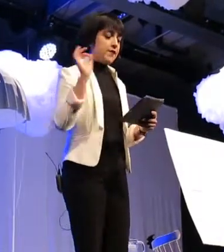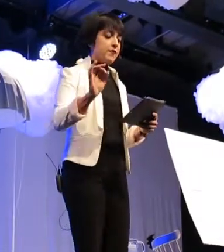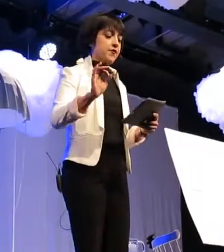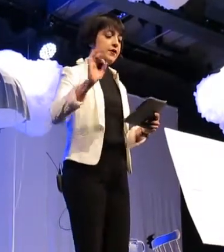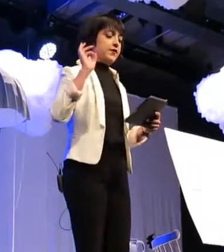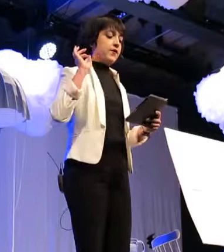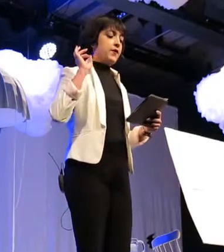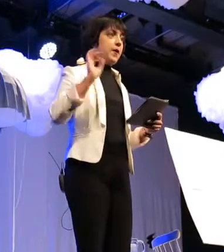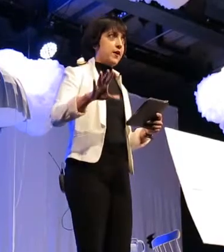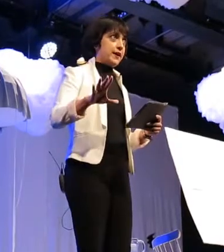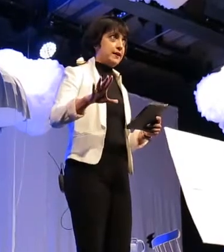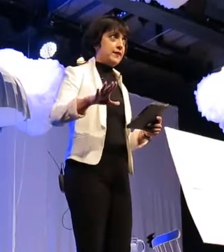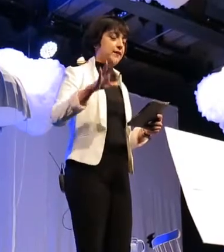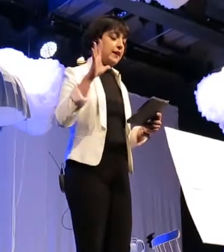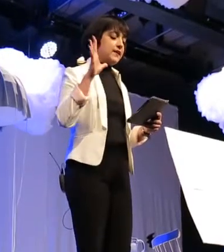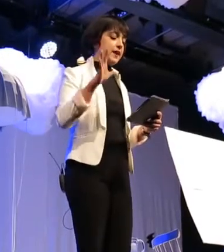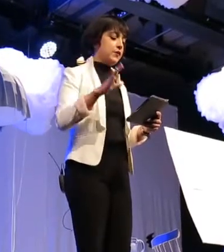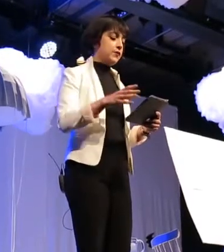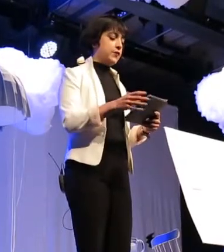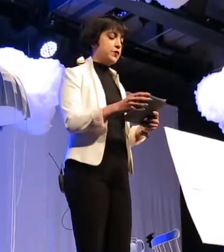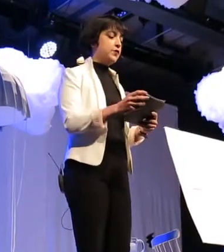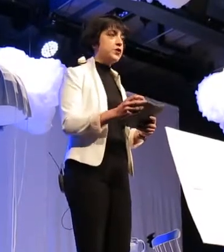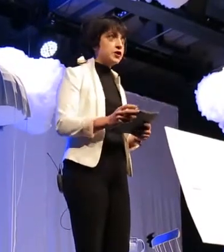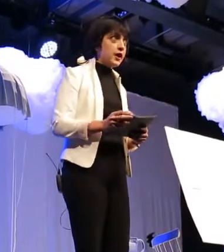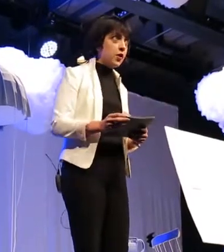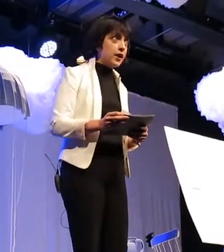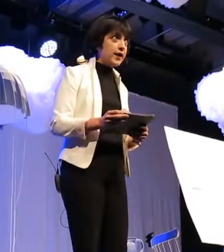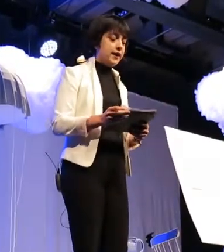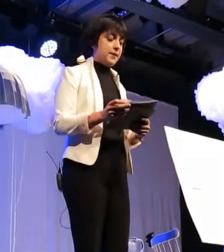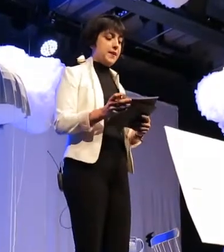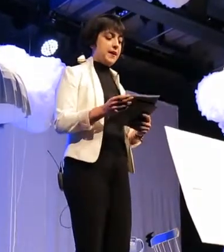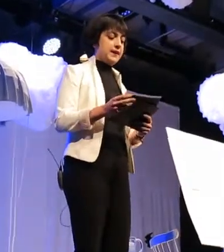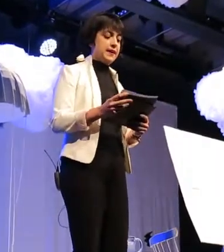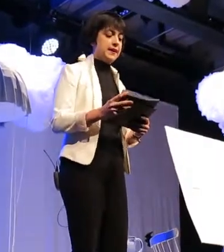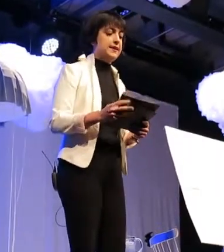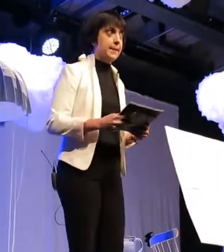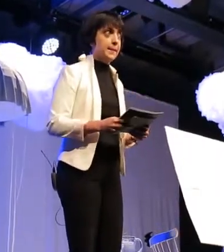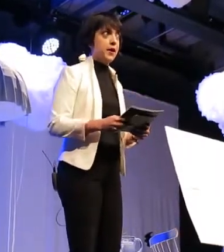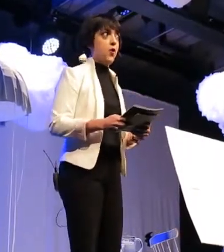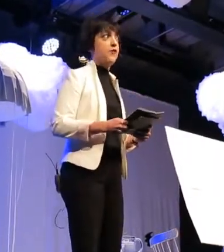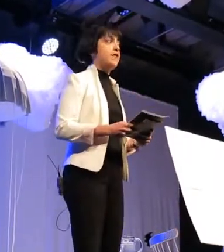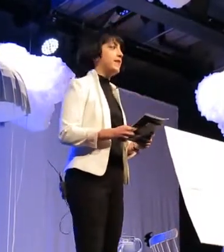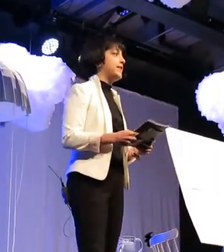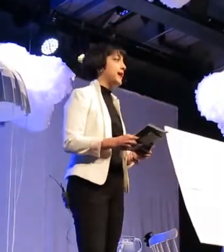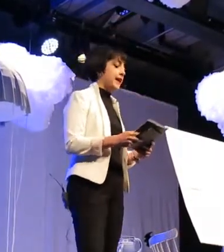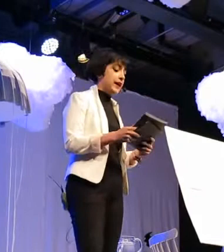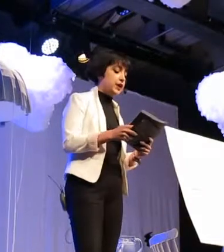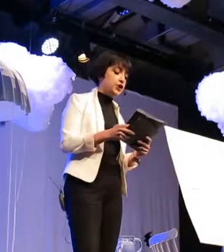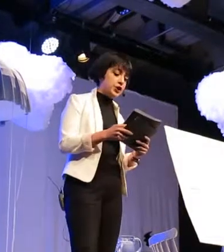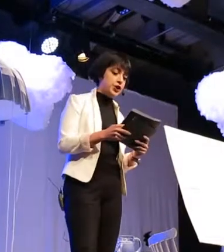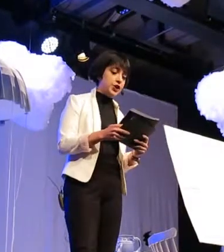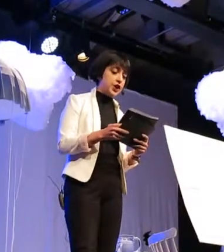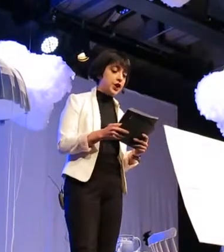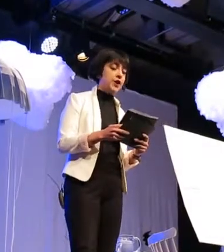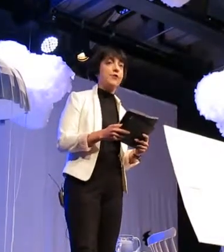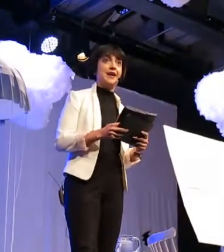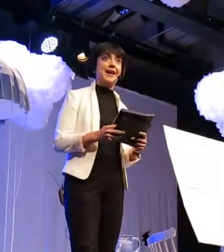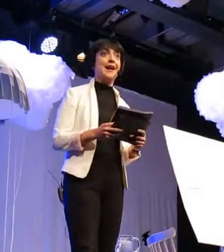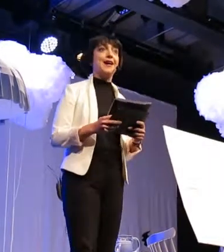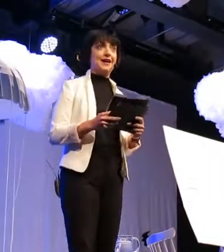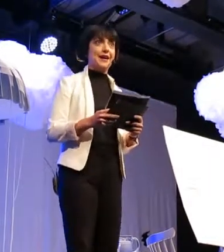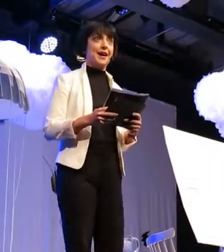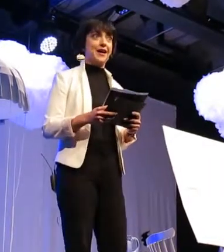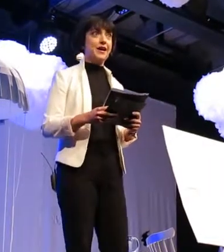Klimattoppmötet, Conference of the Parties, ses alltså för 21 gången i Paris i december och förväntningarna är skyhöga